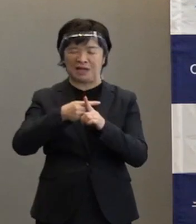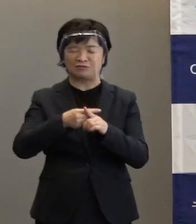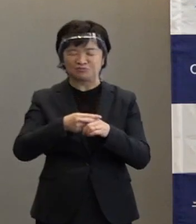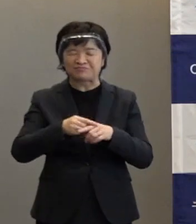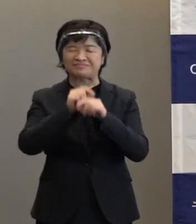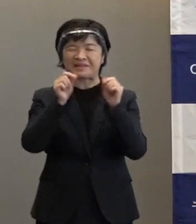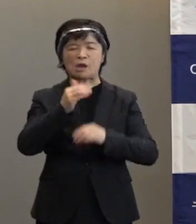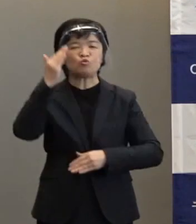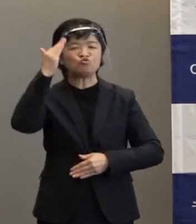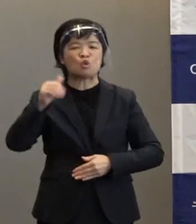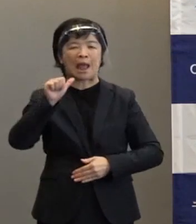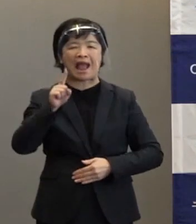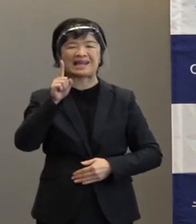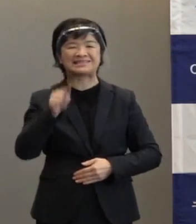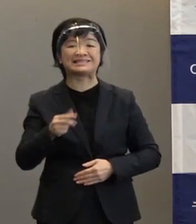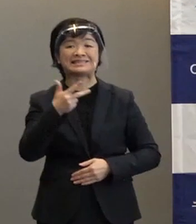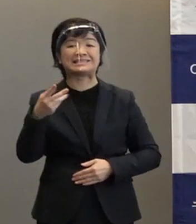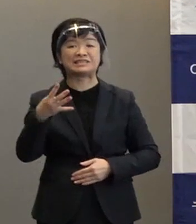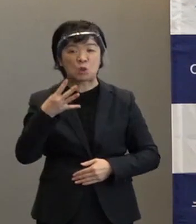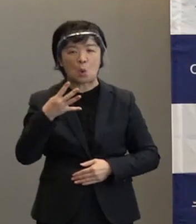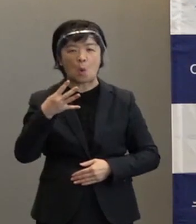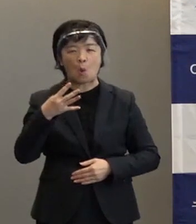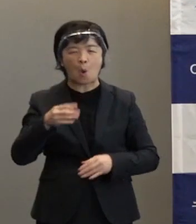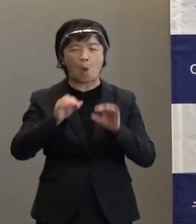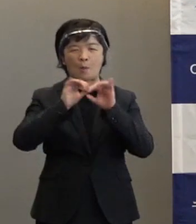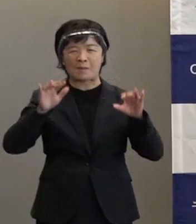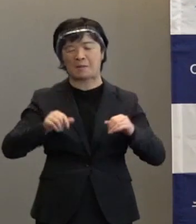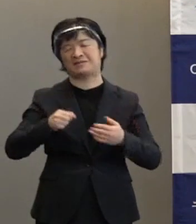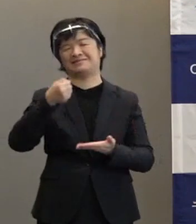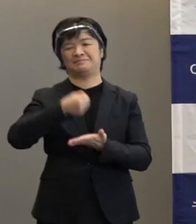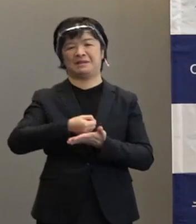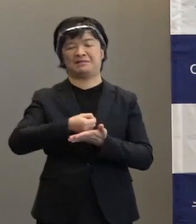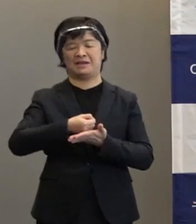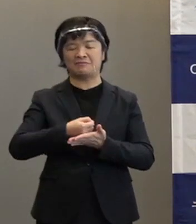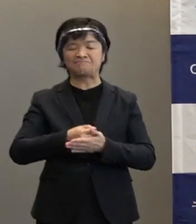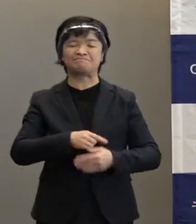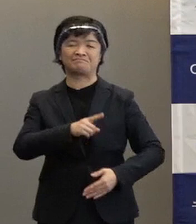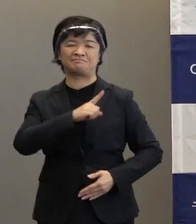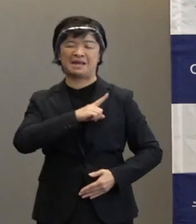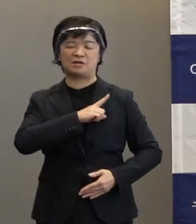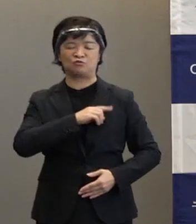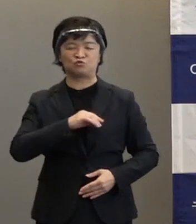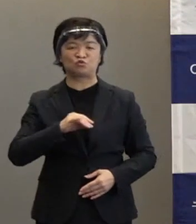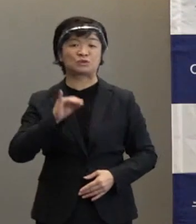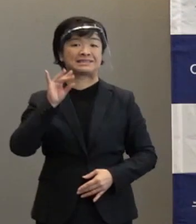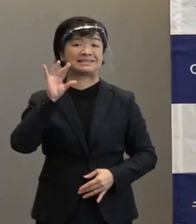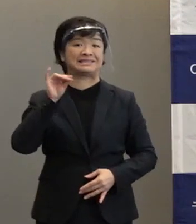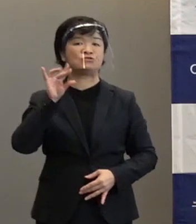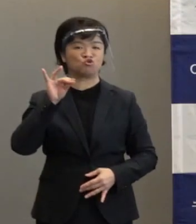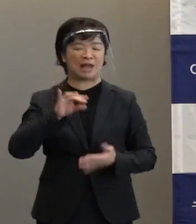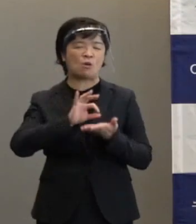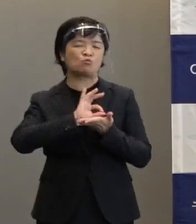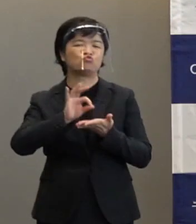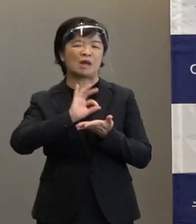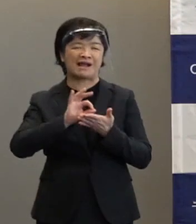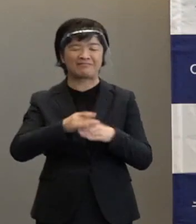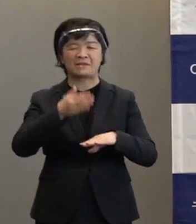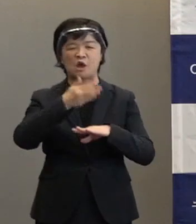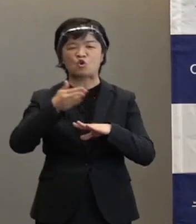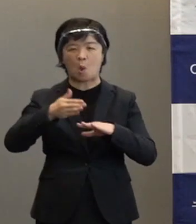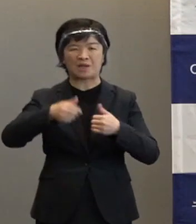。まず今年度は県内の飲食店を対象にインスタグラムを活用した料理コンテストを開催いたします